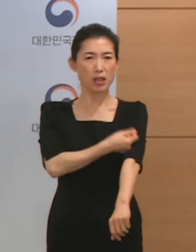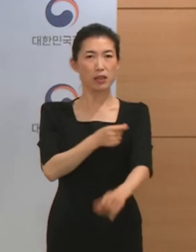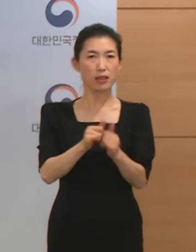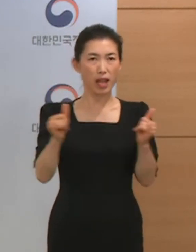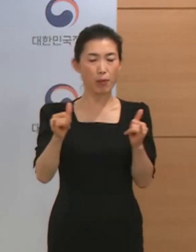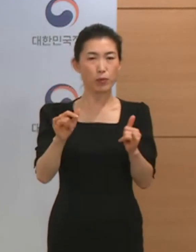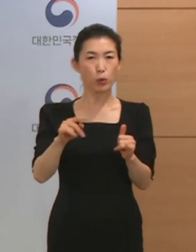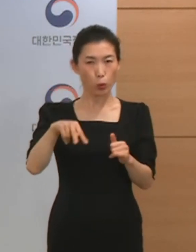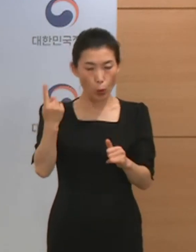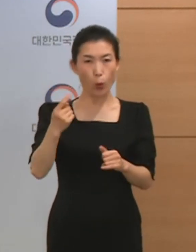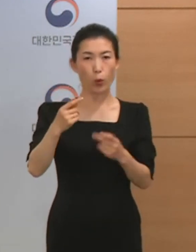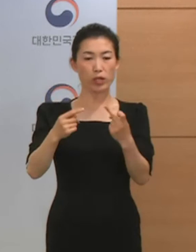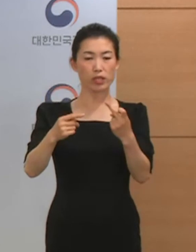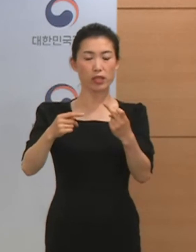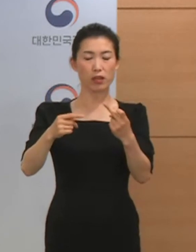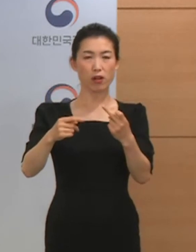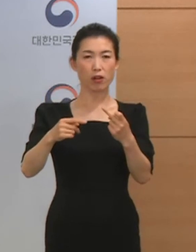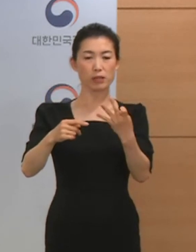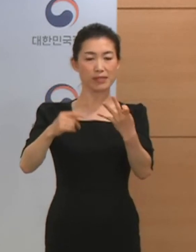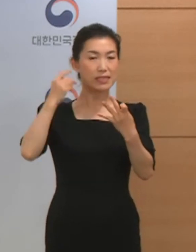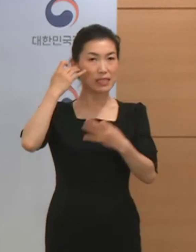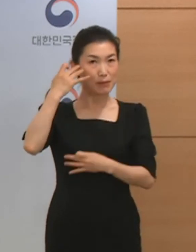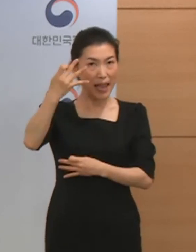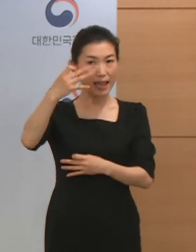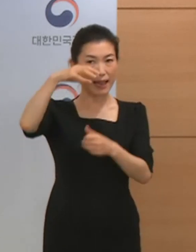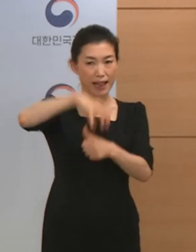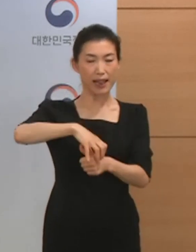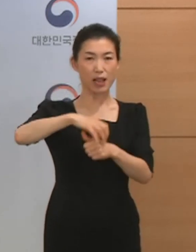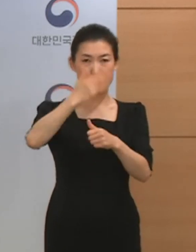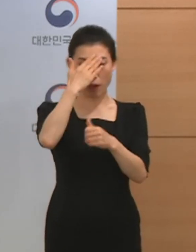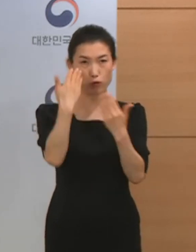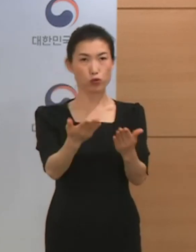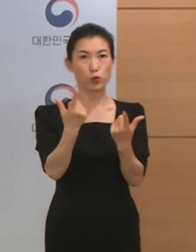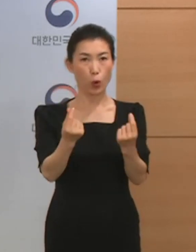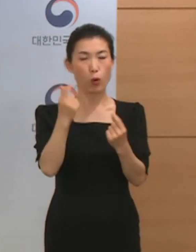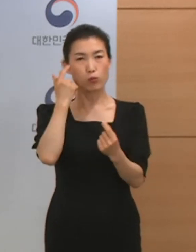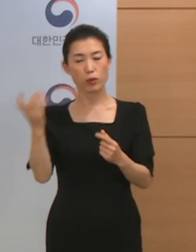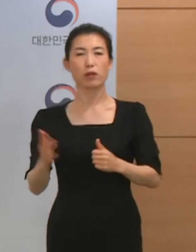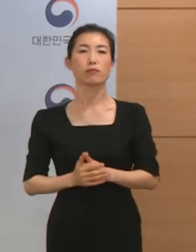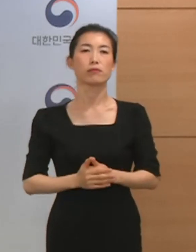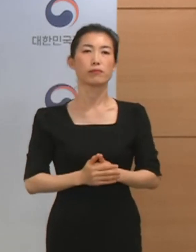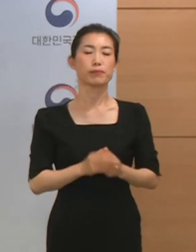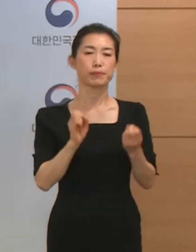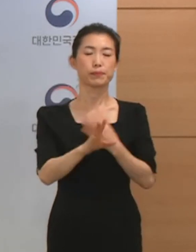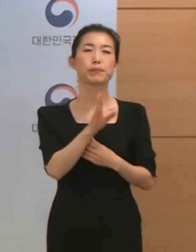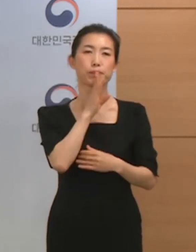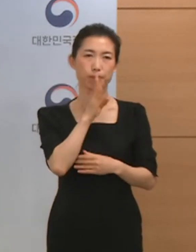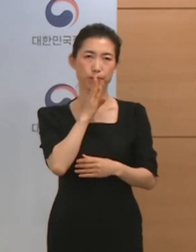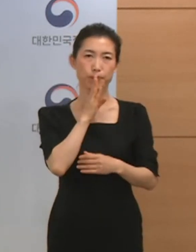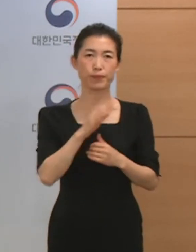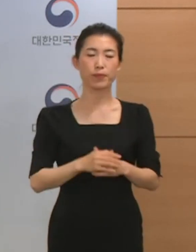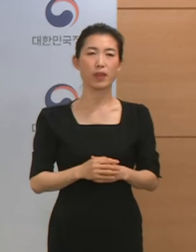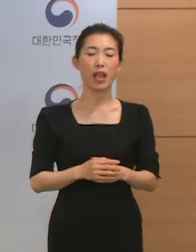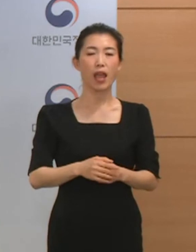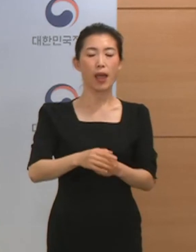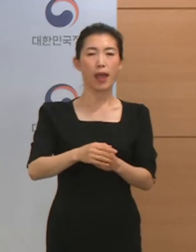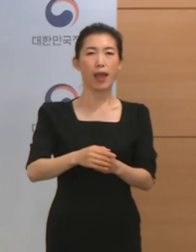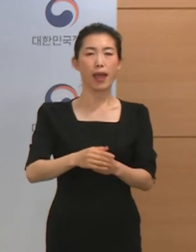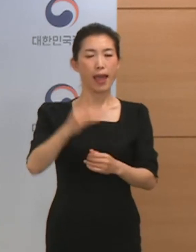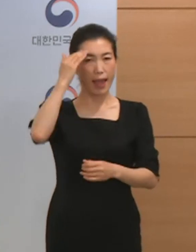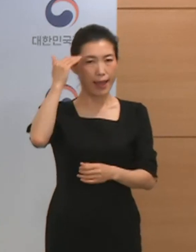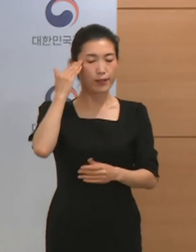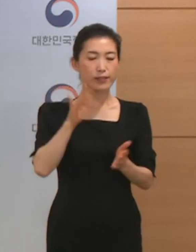현재 아스트라제네카는 국내의 경우에는 12주 간격을 권고적으로 실시하고 있고 국내